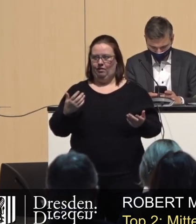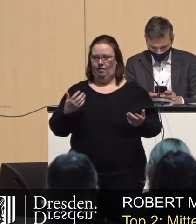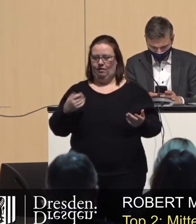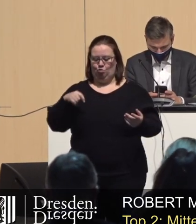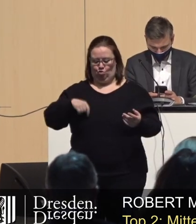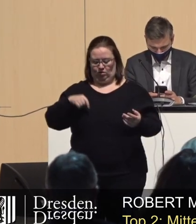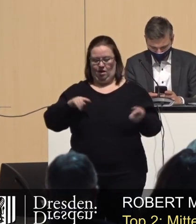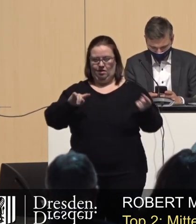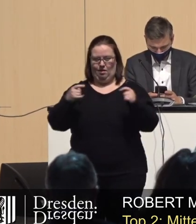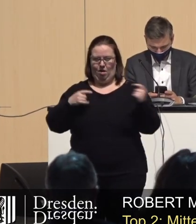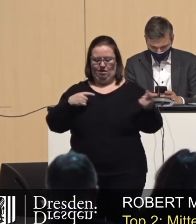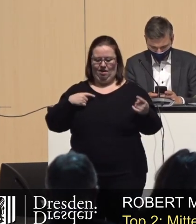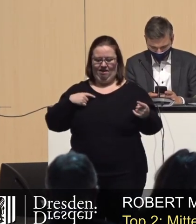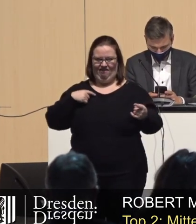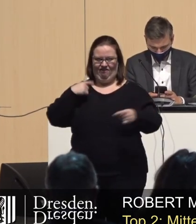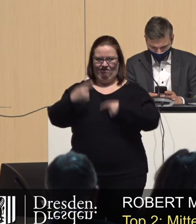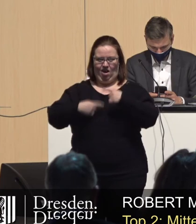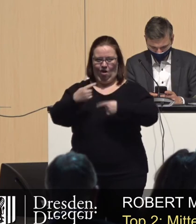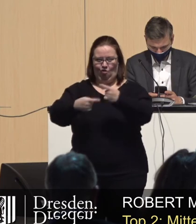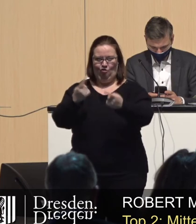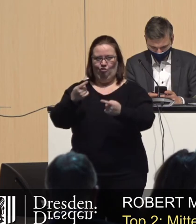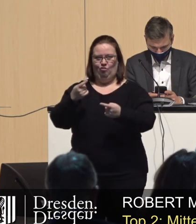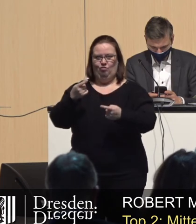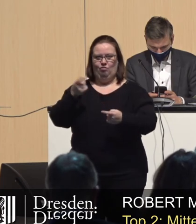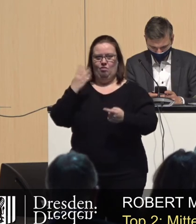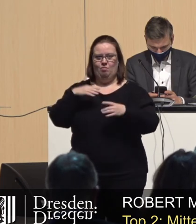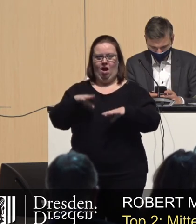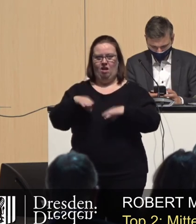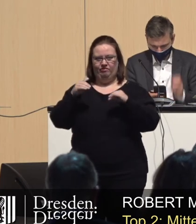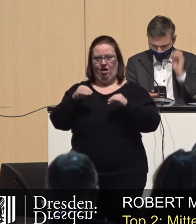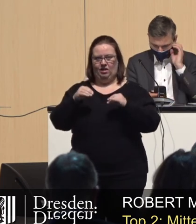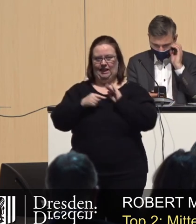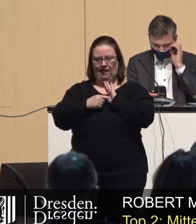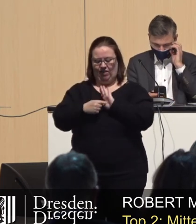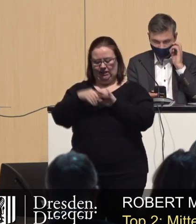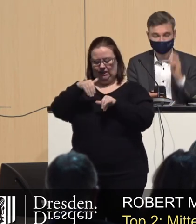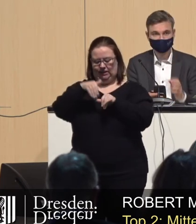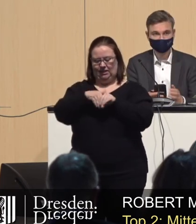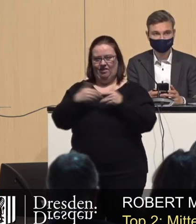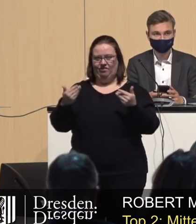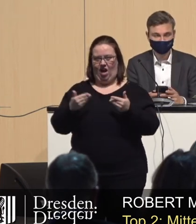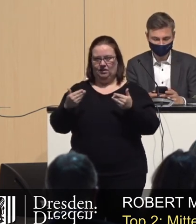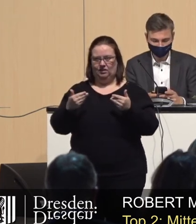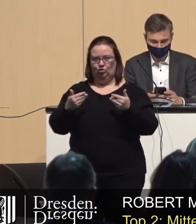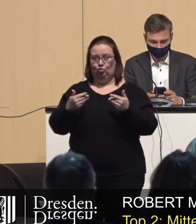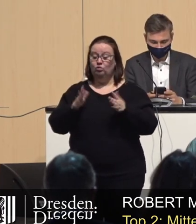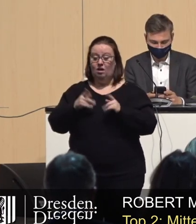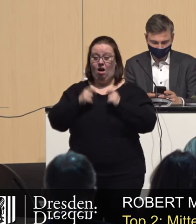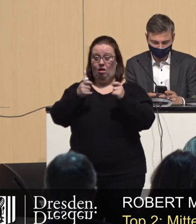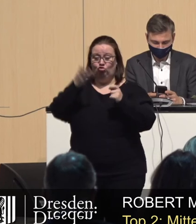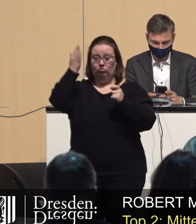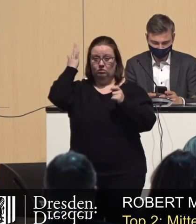Verlaufs dieser Debatte. Ich habe am Anfang darauf hingewiesen, worum es in diesem Antrag geht und der Antrag liegt auch lange genug